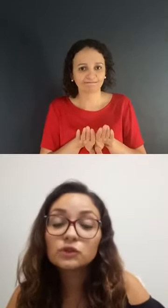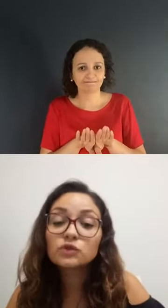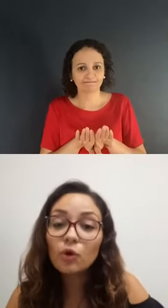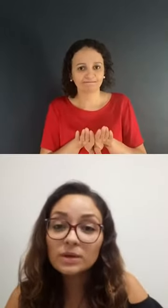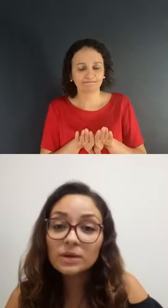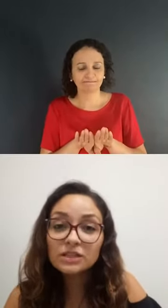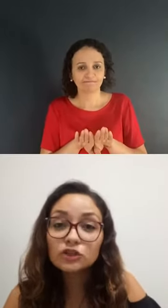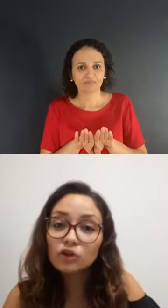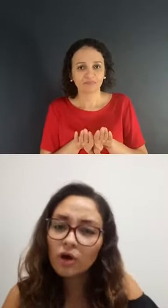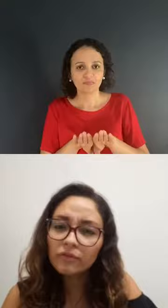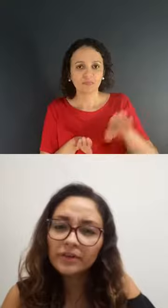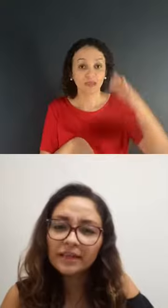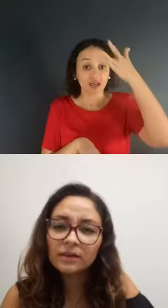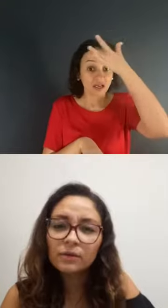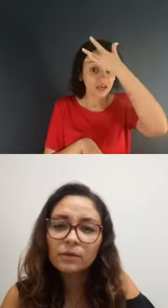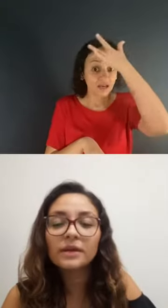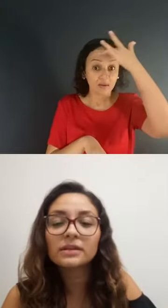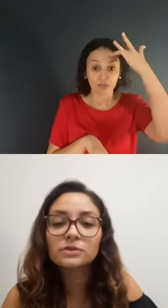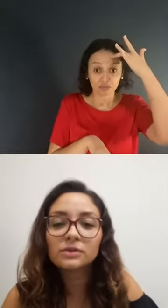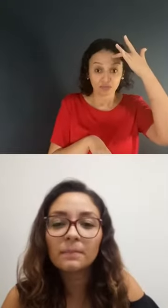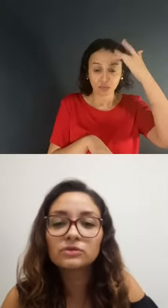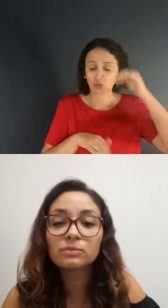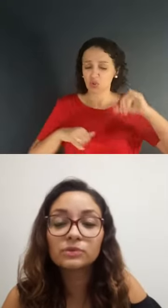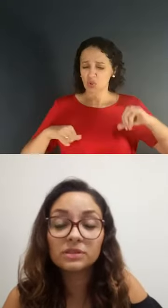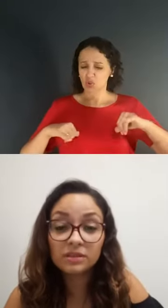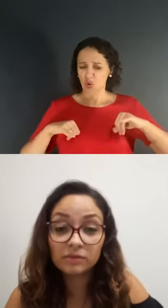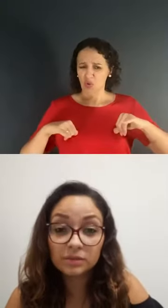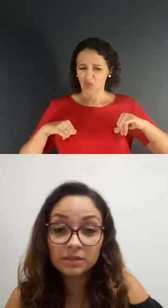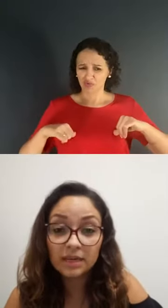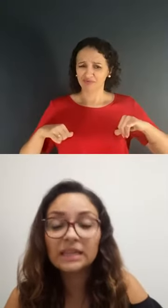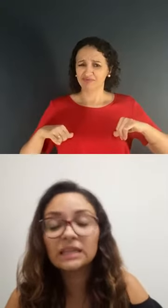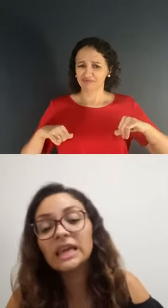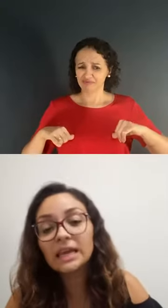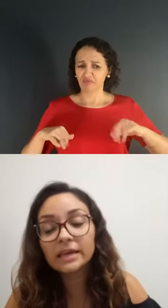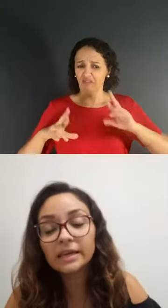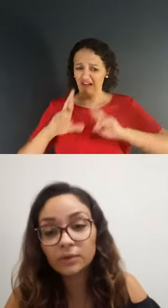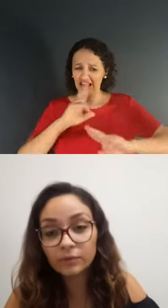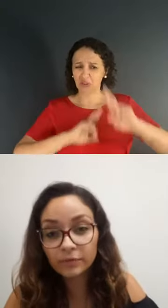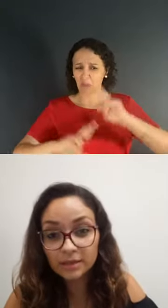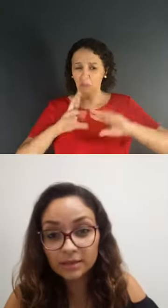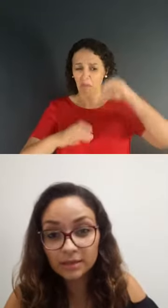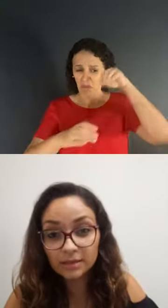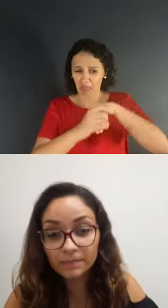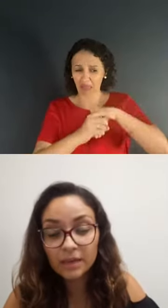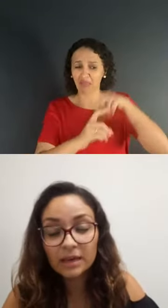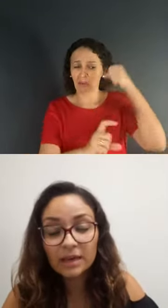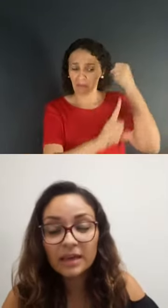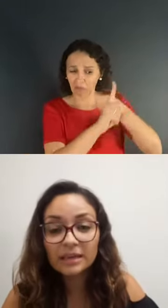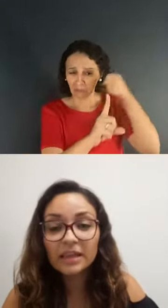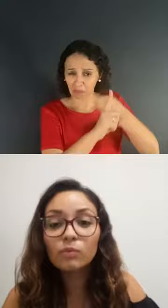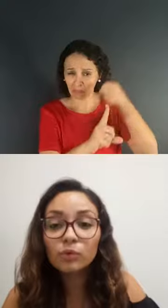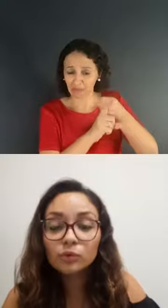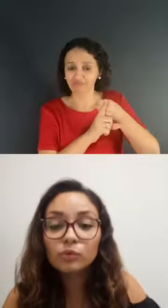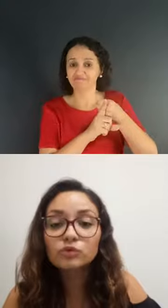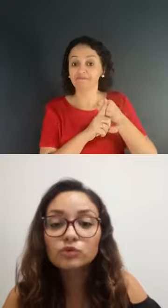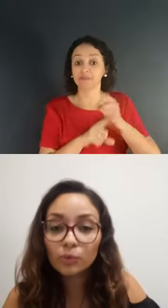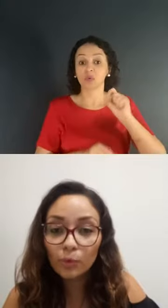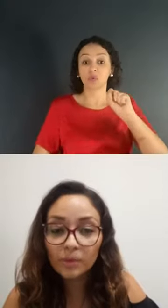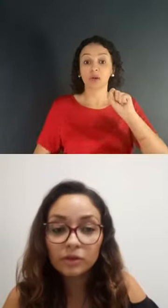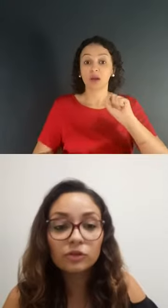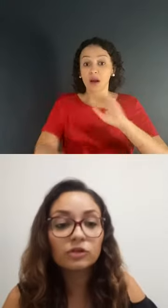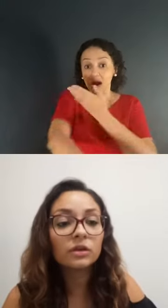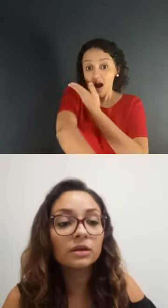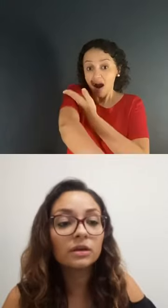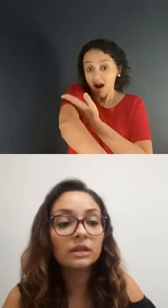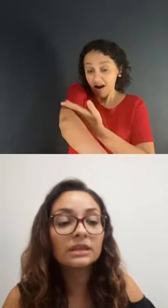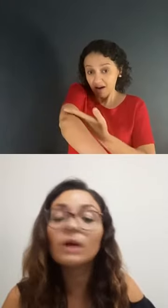As pessoas que sofrem com relacionamentos abusivos, que têm agressão física, têm muito